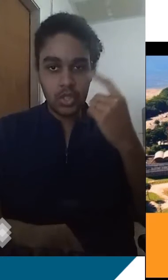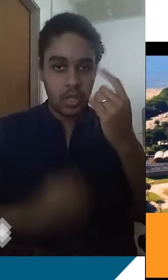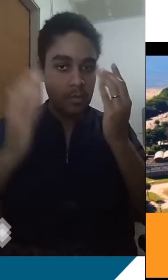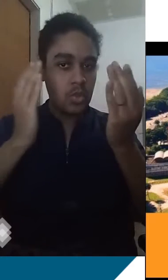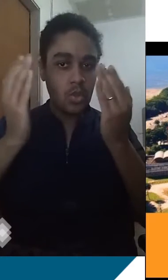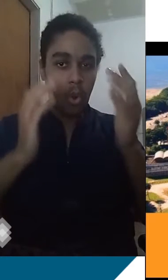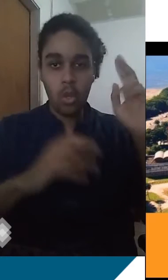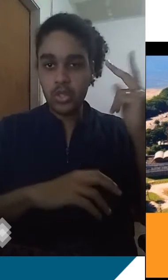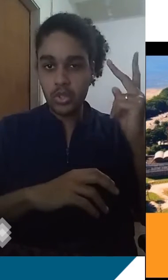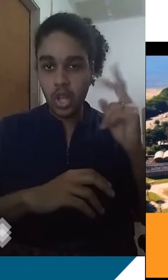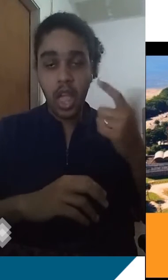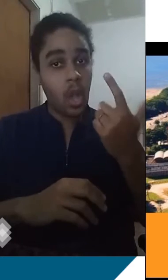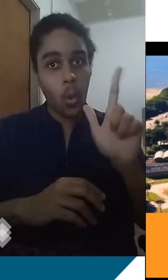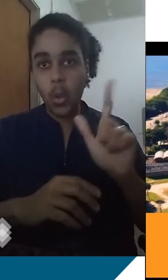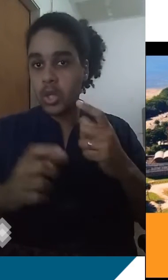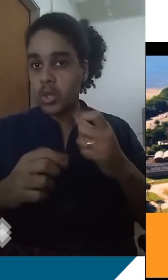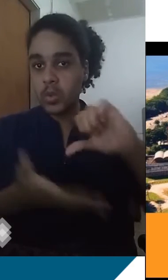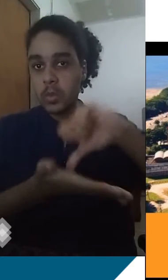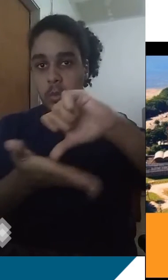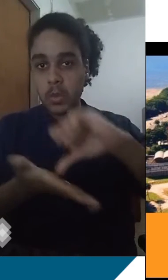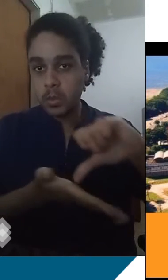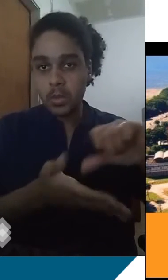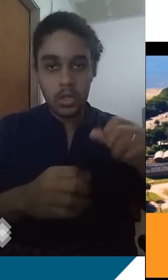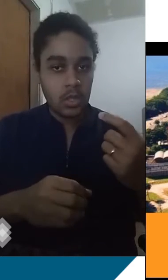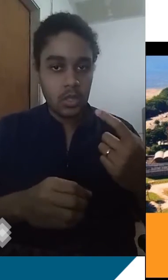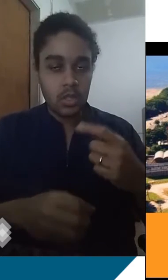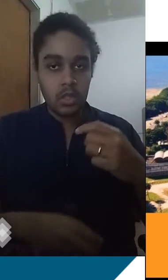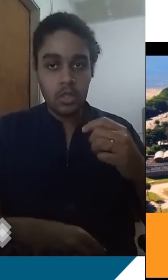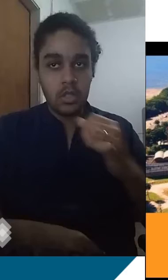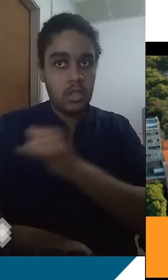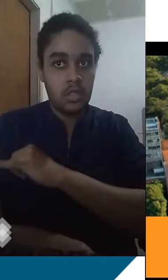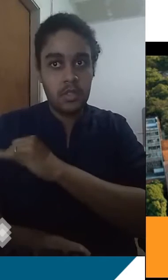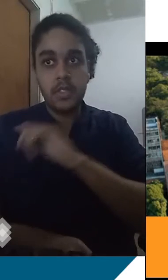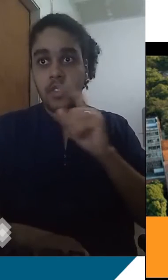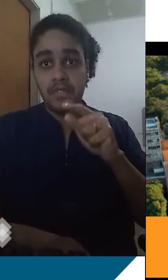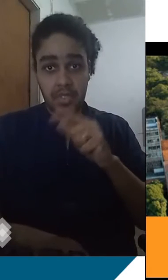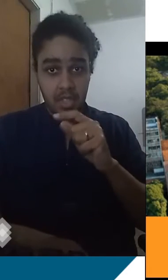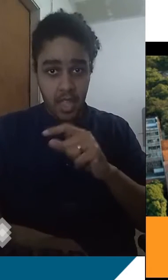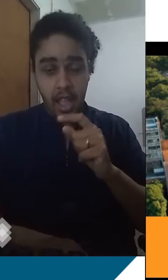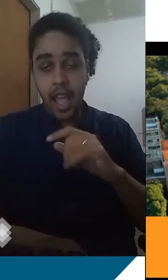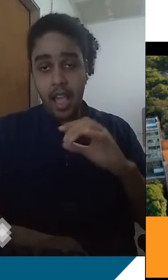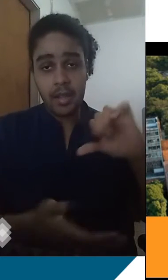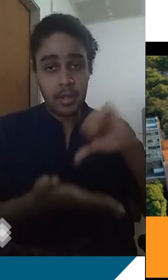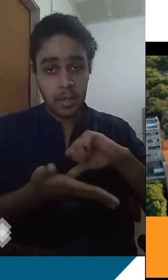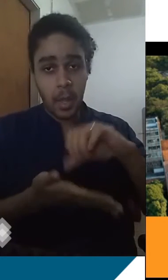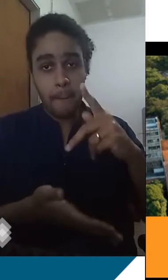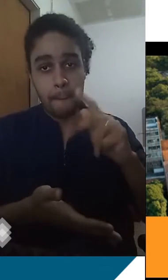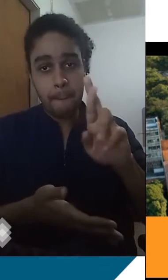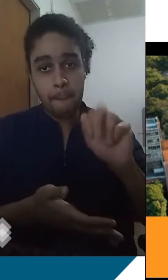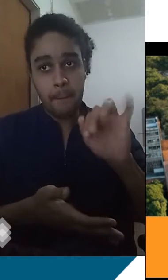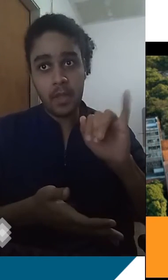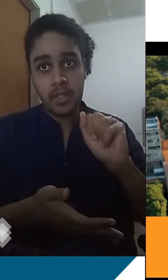Direito, Psicologia, História são em outros campos na cidade do Rio de Janeiro. Mas mais do que isso, esse aqui é o campus da Praia Vermelha, né, que